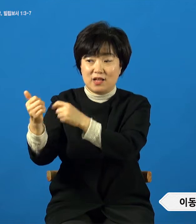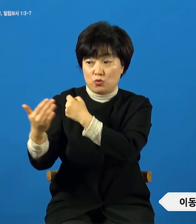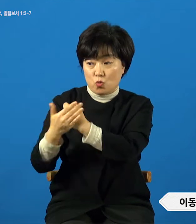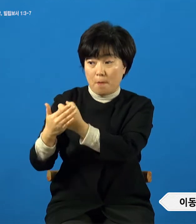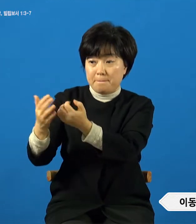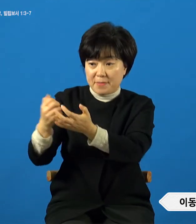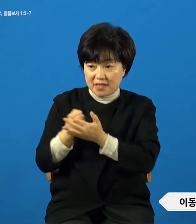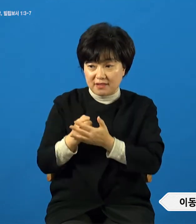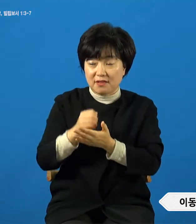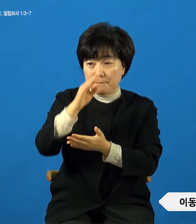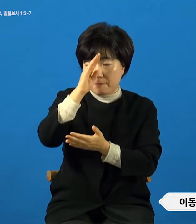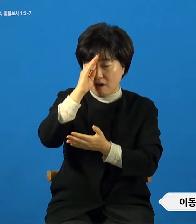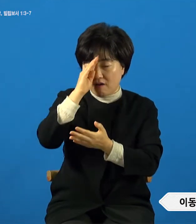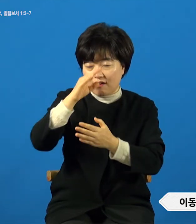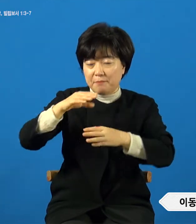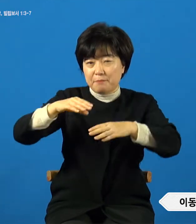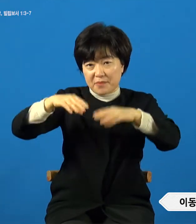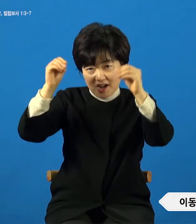그리고 그분의 전도를 받아요.